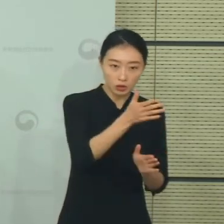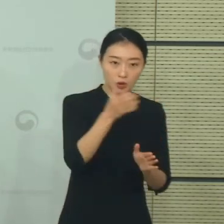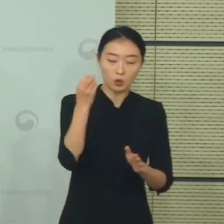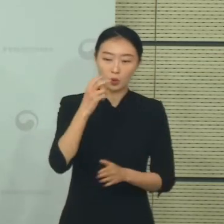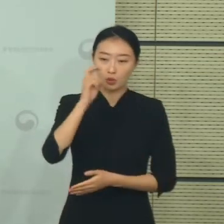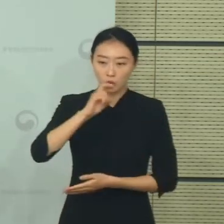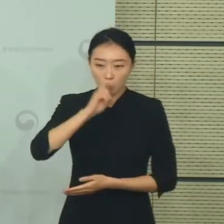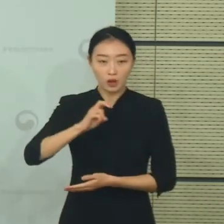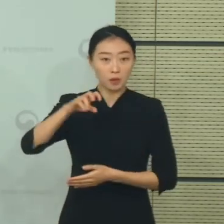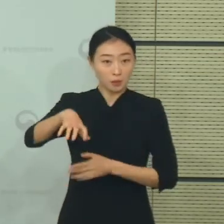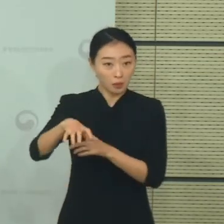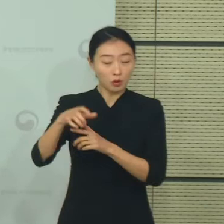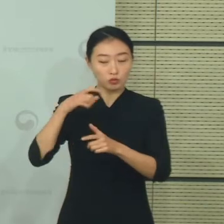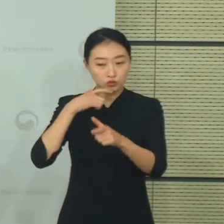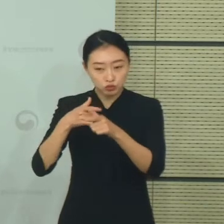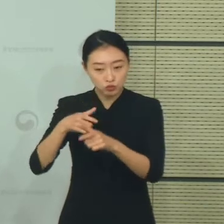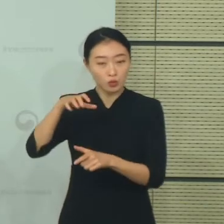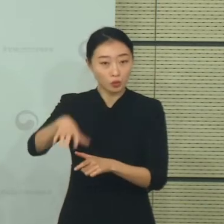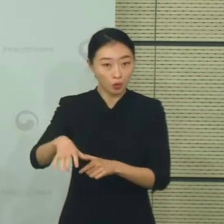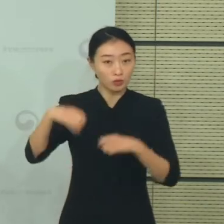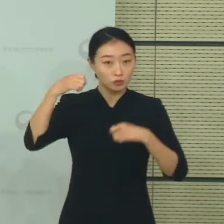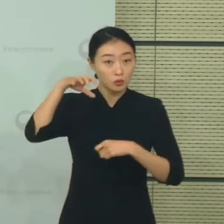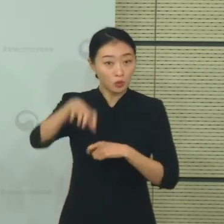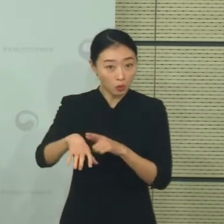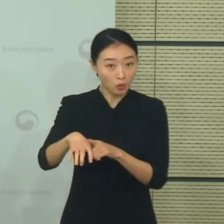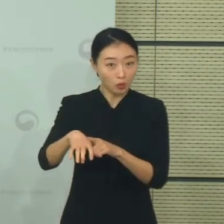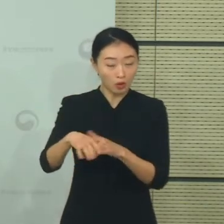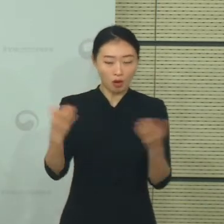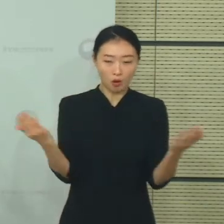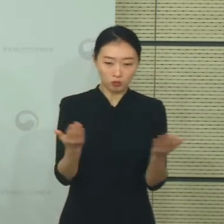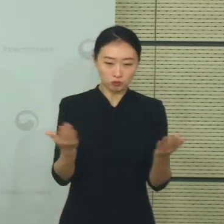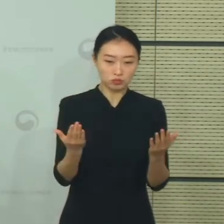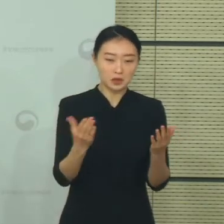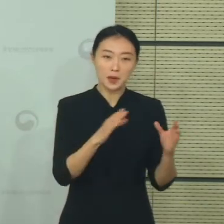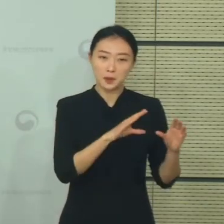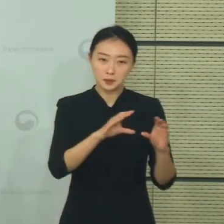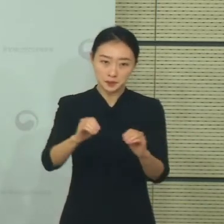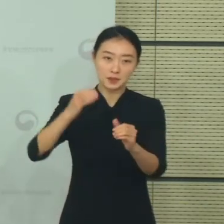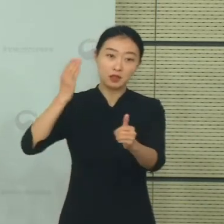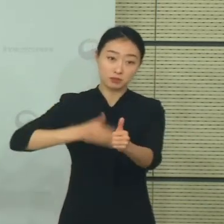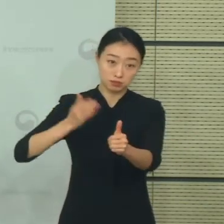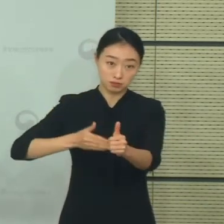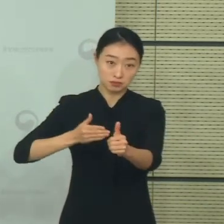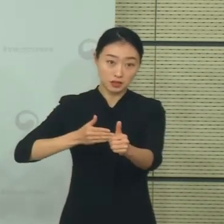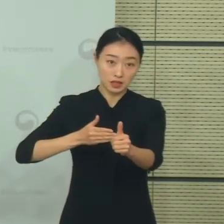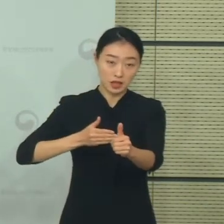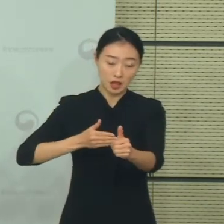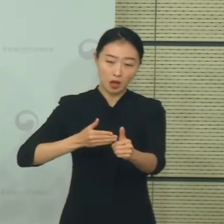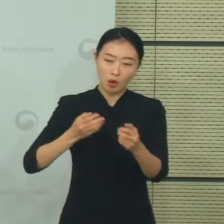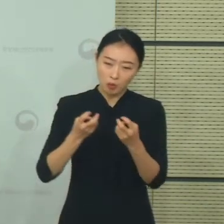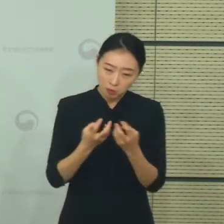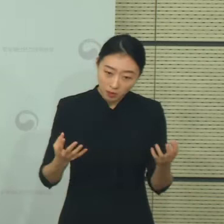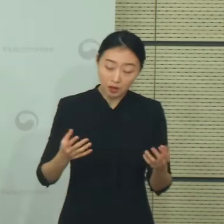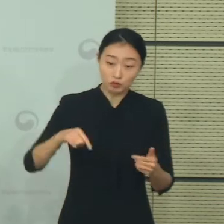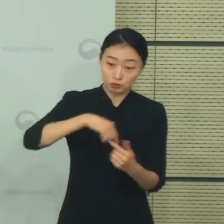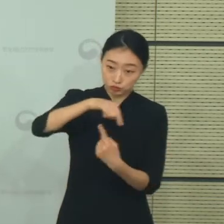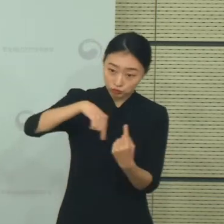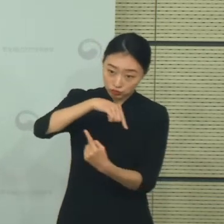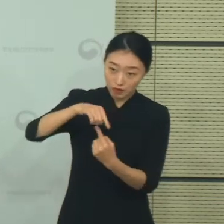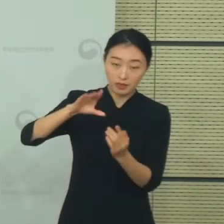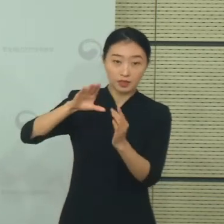등 고위험시설과 업종에 대해 운영 중단을 권고하였으며 불가피하게 운영하는